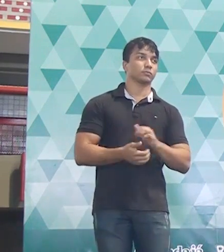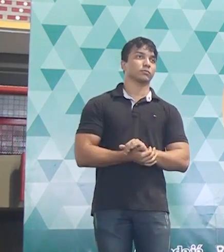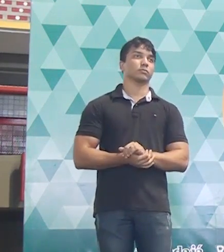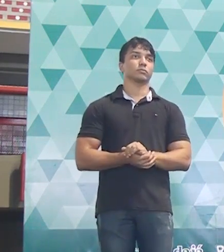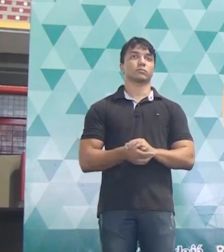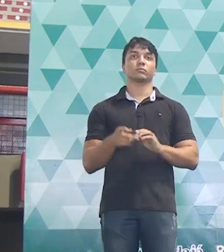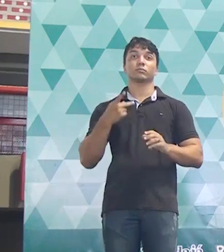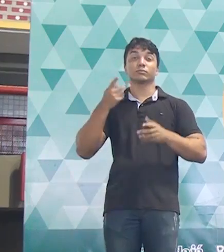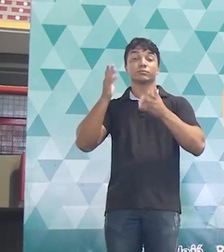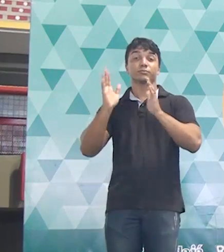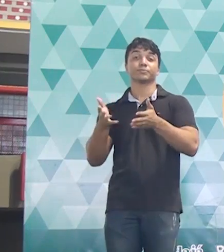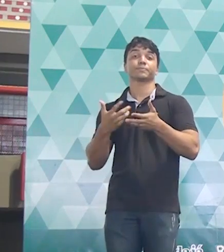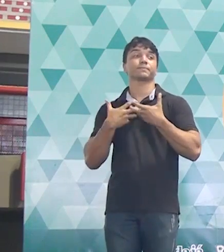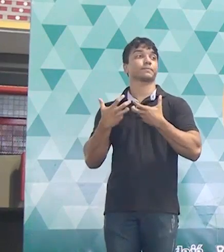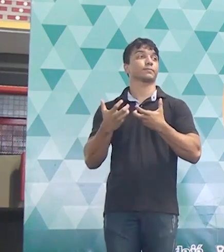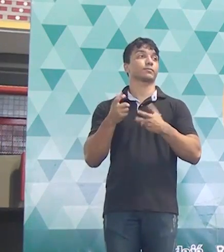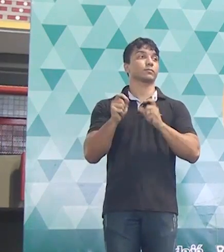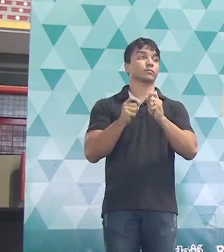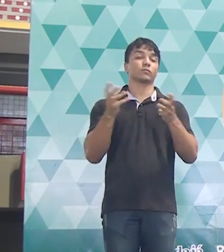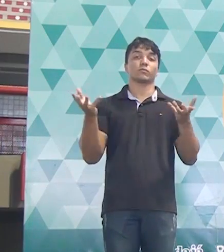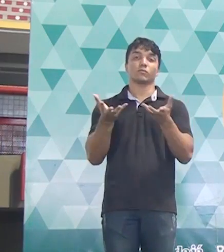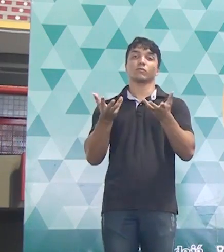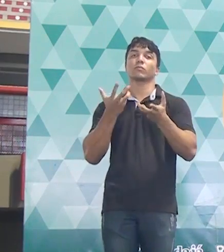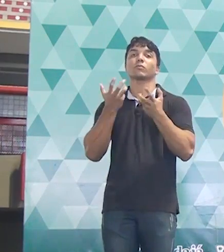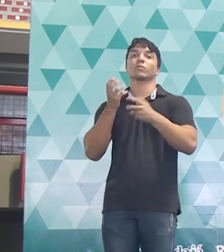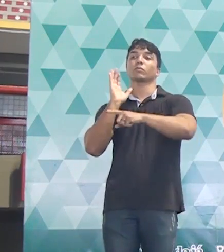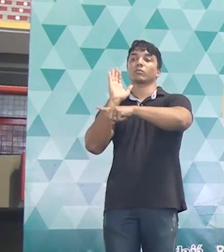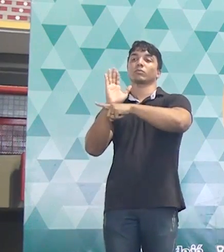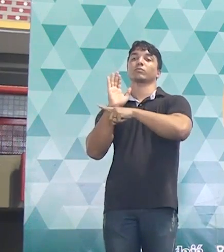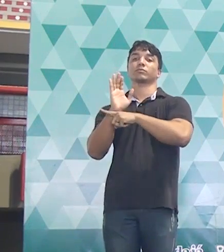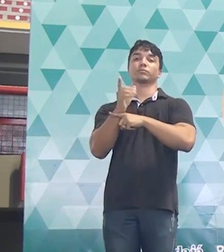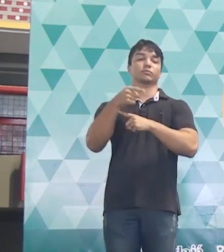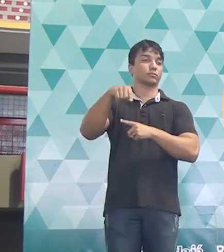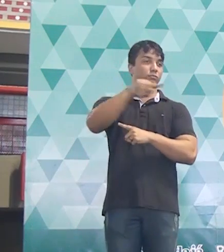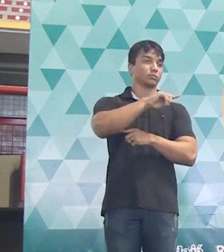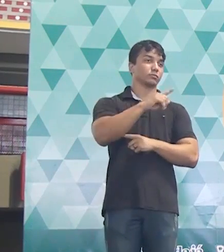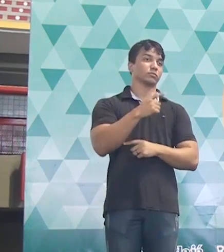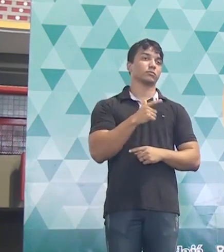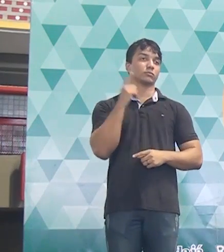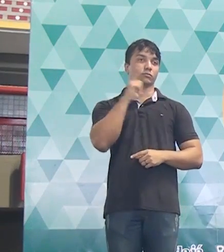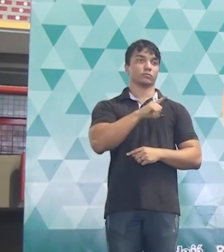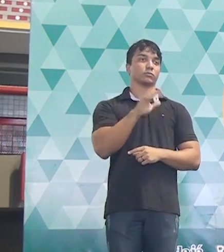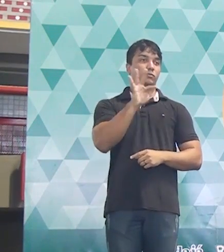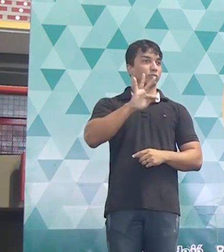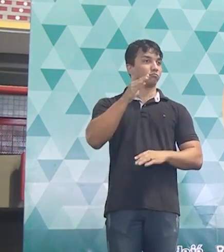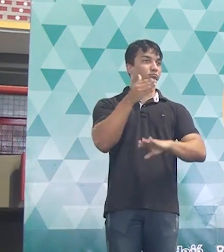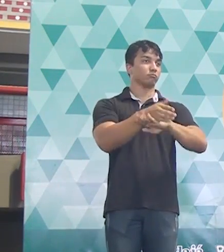Como eu falei, espero hoje aqui estar contribuindo para essa vitória de vocês.